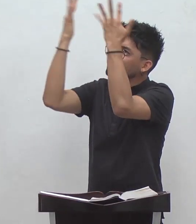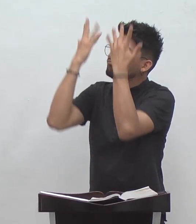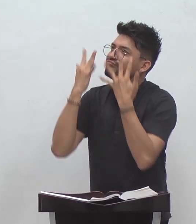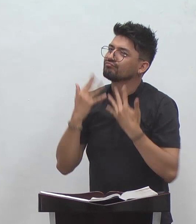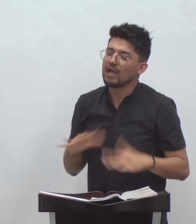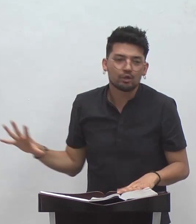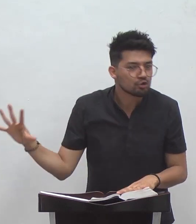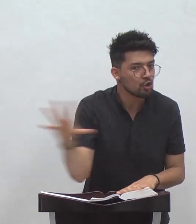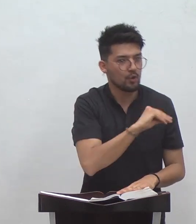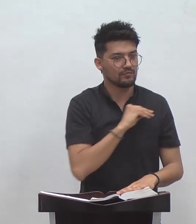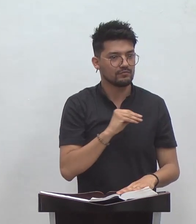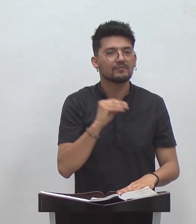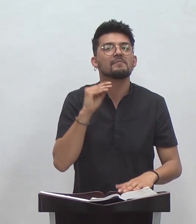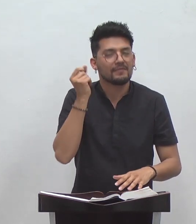se ha manifestado y llena.